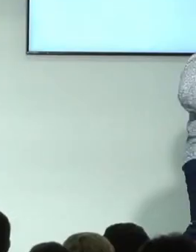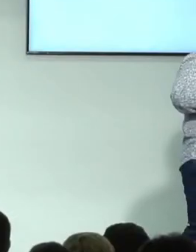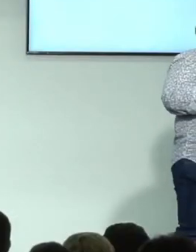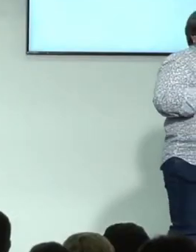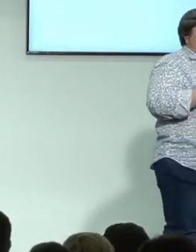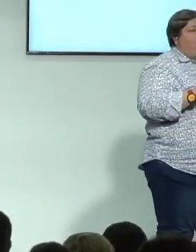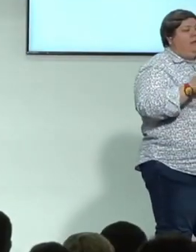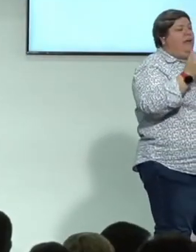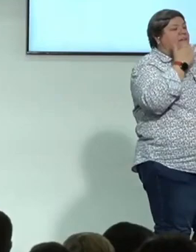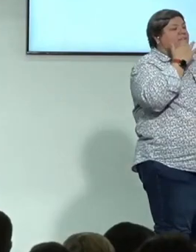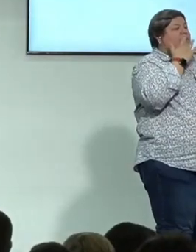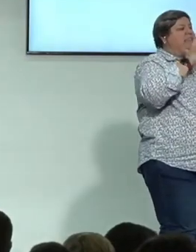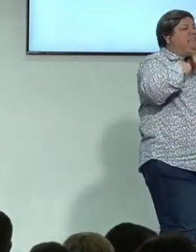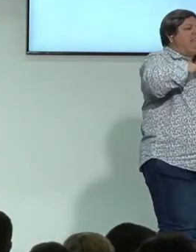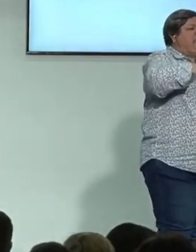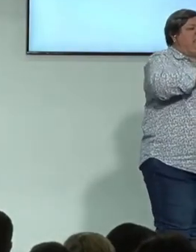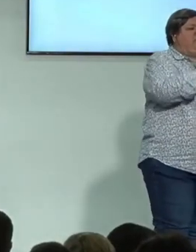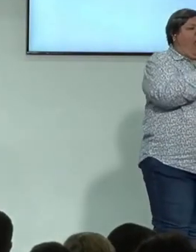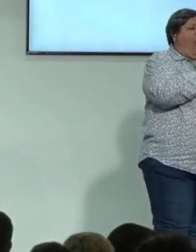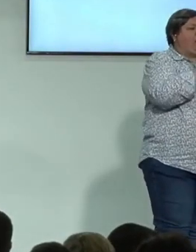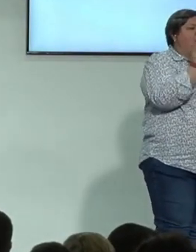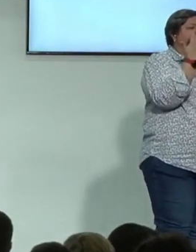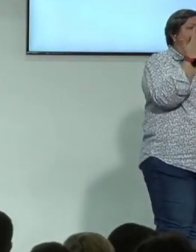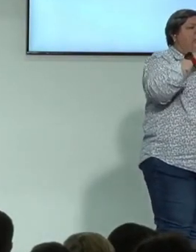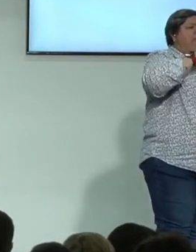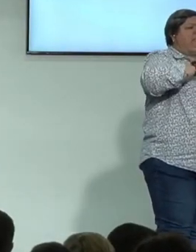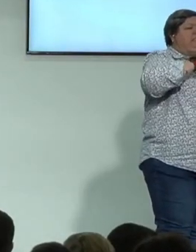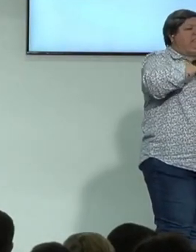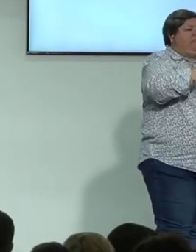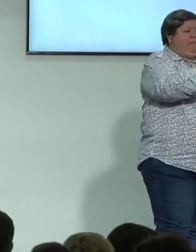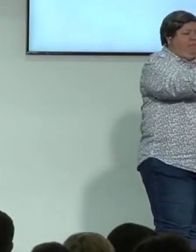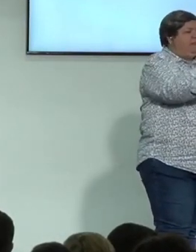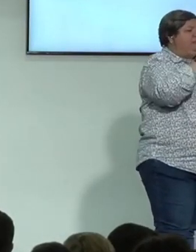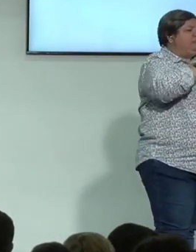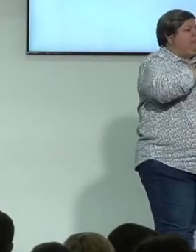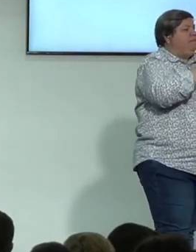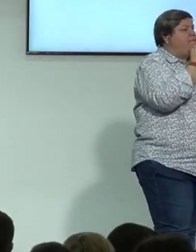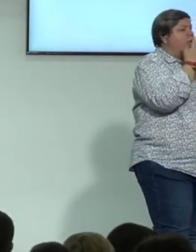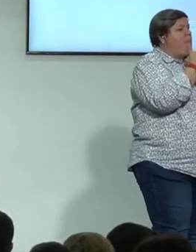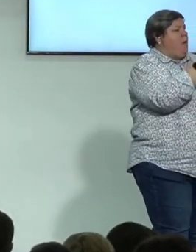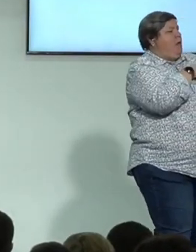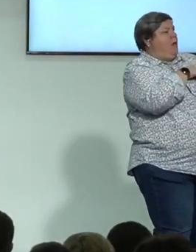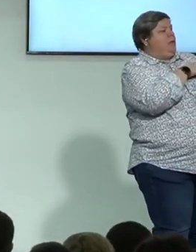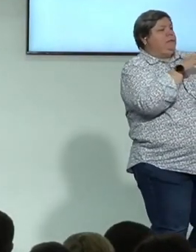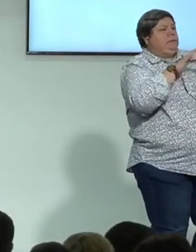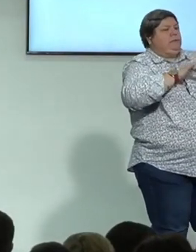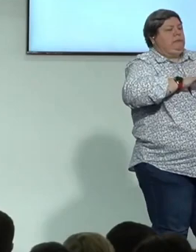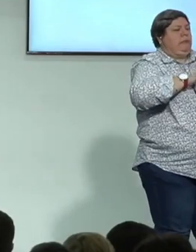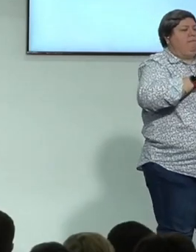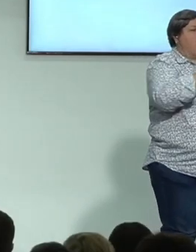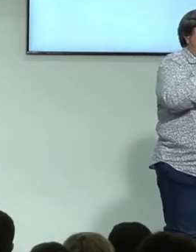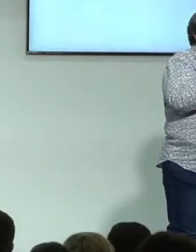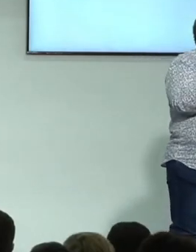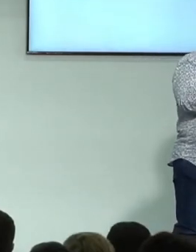siele? Sulke so oorsensitief, sulke hoe sê Rickert groot tone, weet mense kan so maklik op jou tone